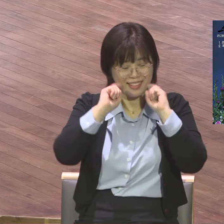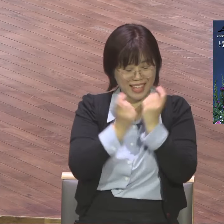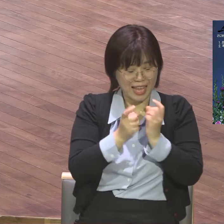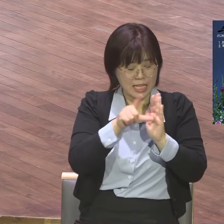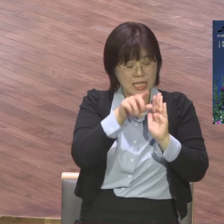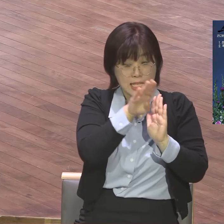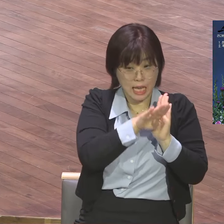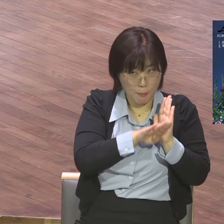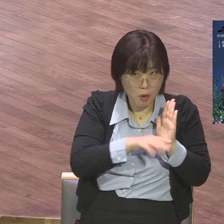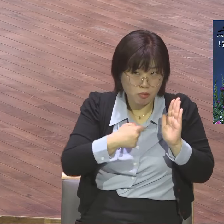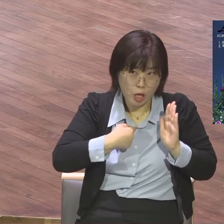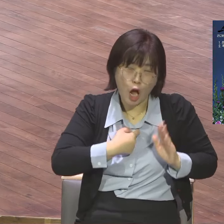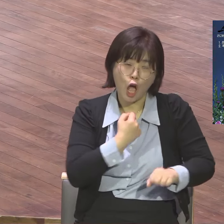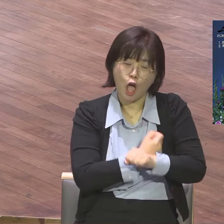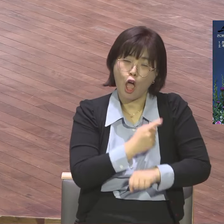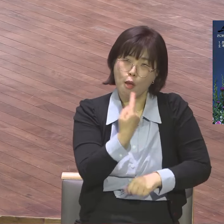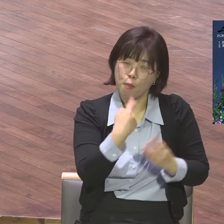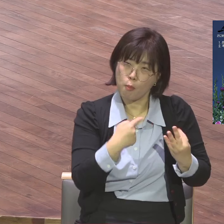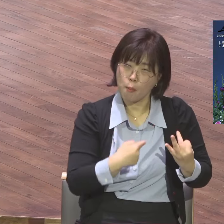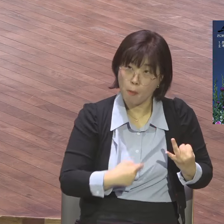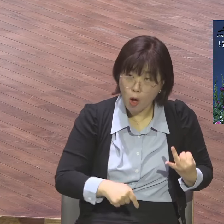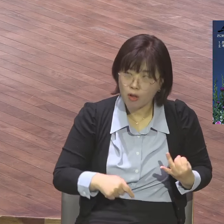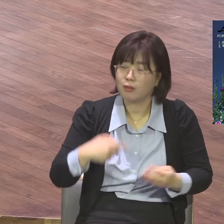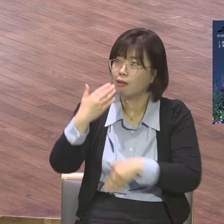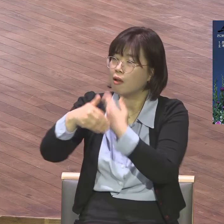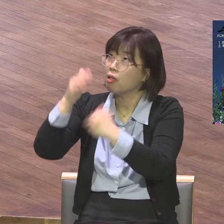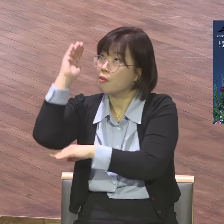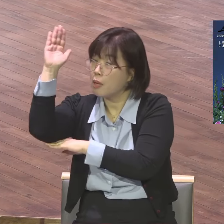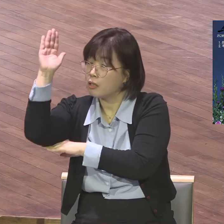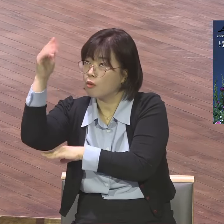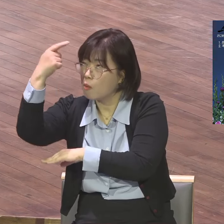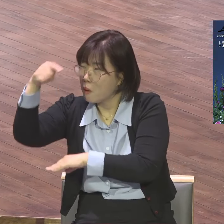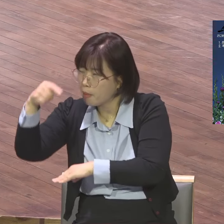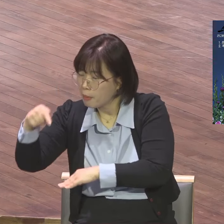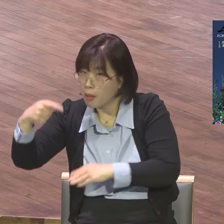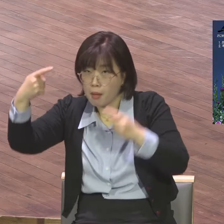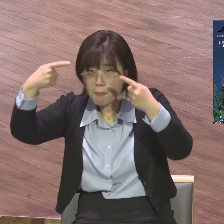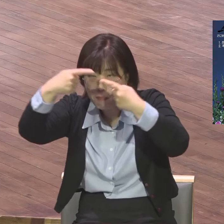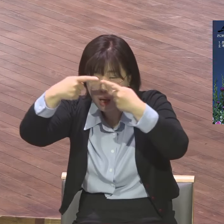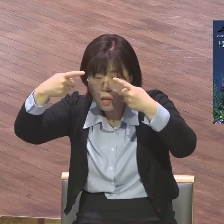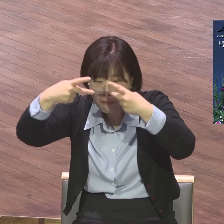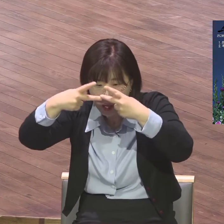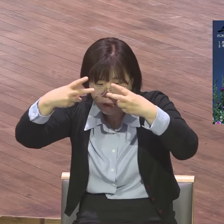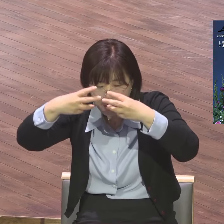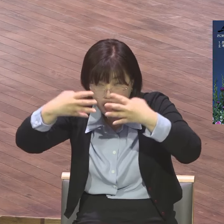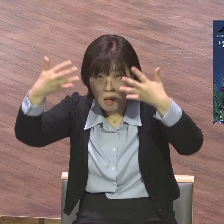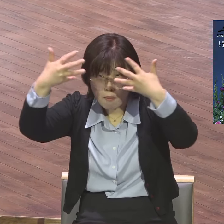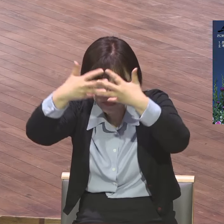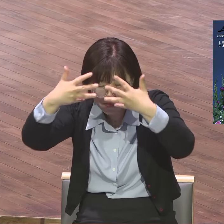인도해 주신 이 교회에서 하나님께서 강단을 통해 주신 그 말씀 속에 다 있다니까요. 다 있어.